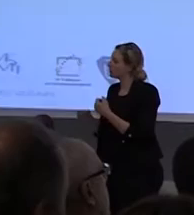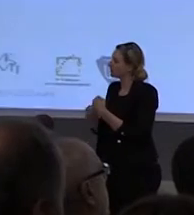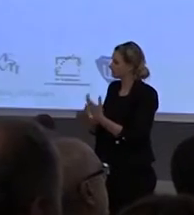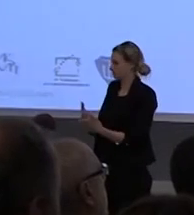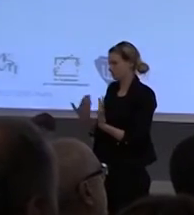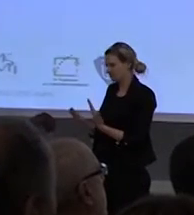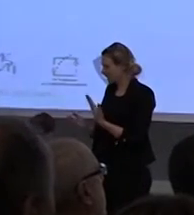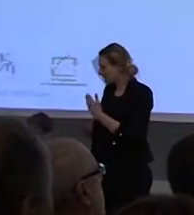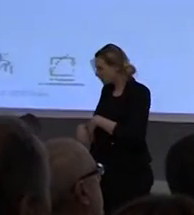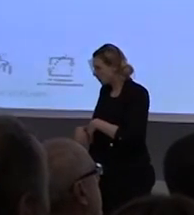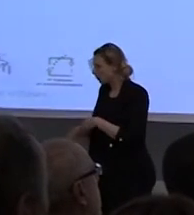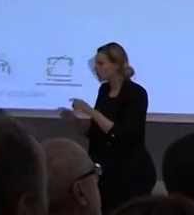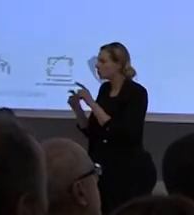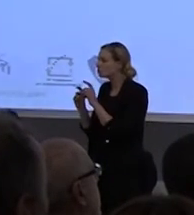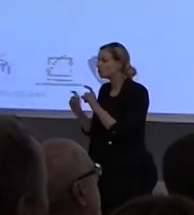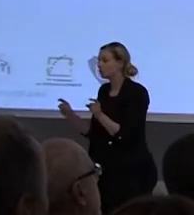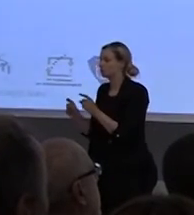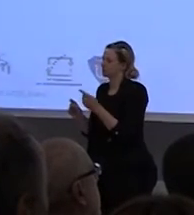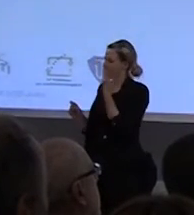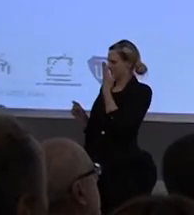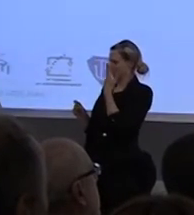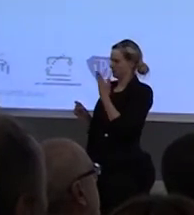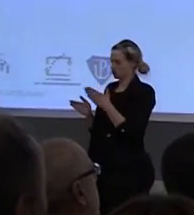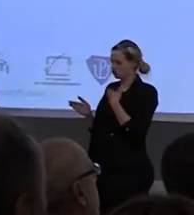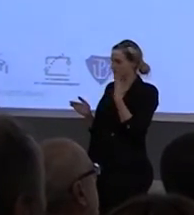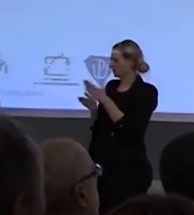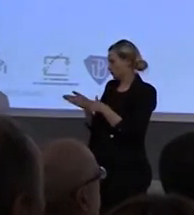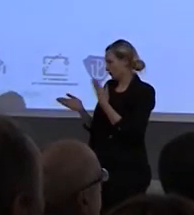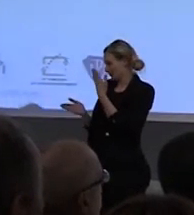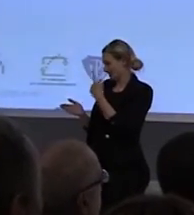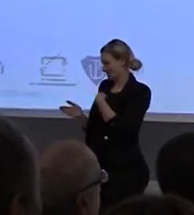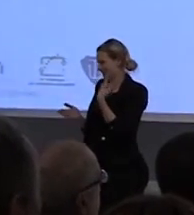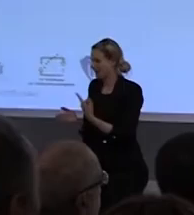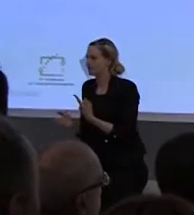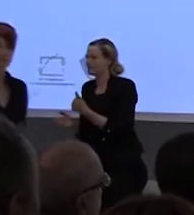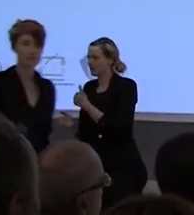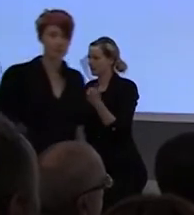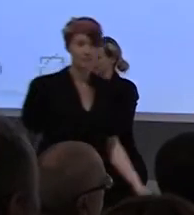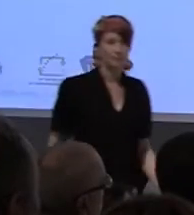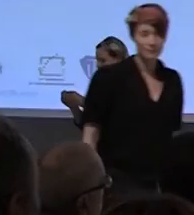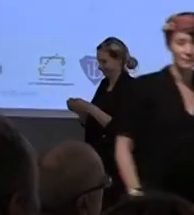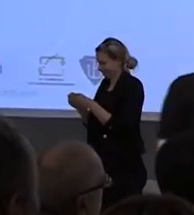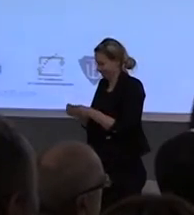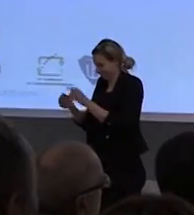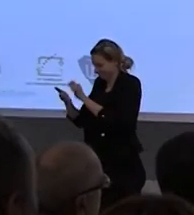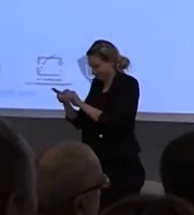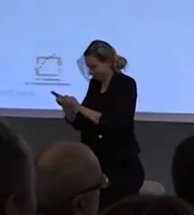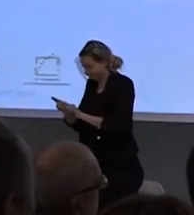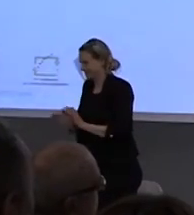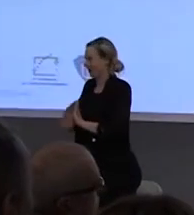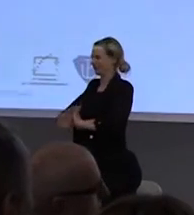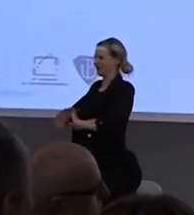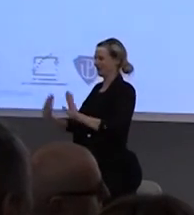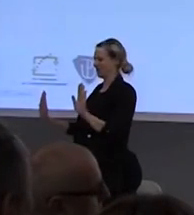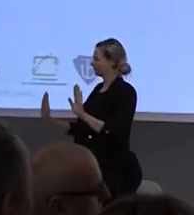začátku mysleli, že stačí ten katalog napsat, pak jsme pochopili, že ho musíme ještě několikrát přepsat.